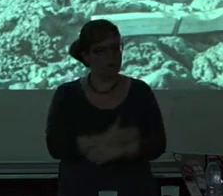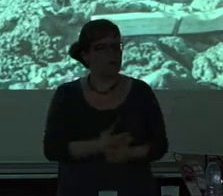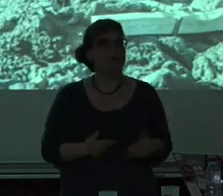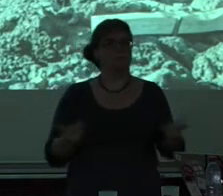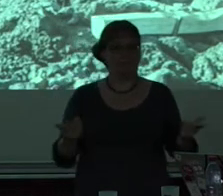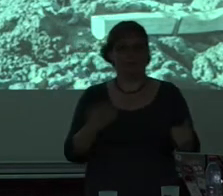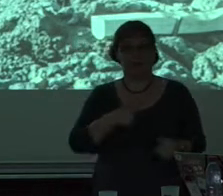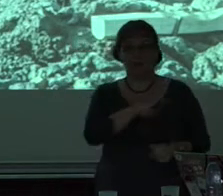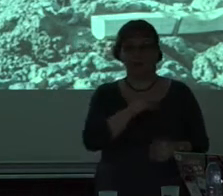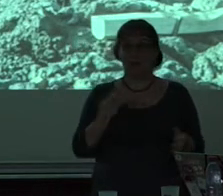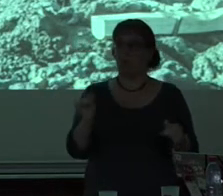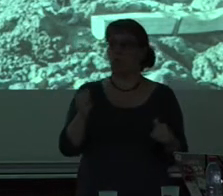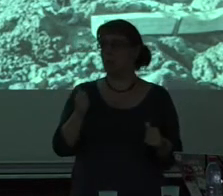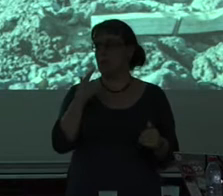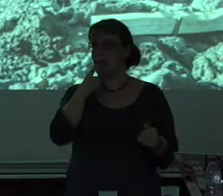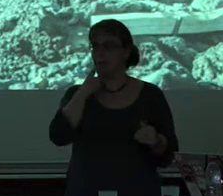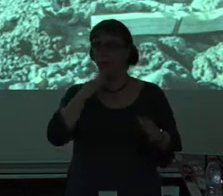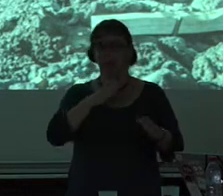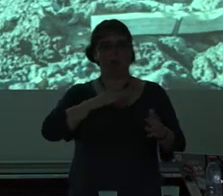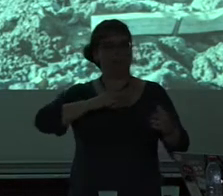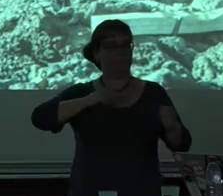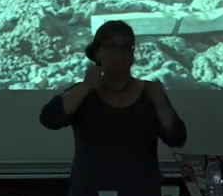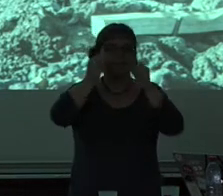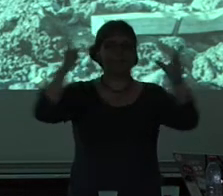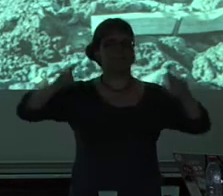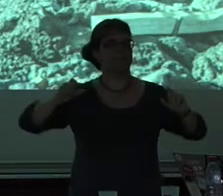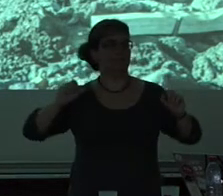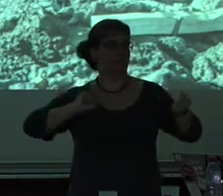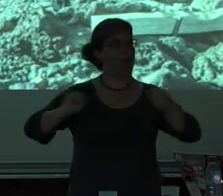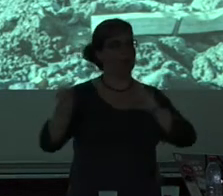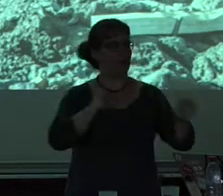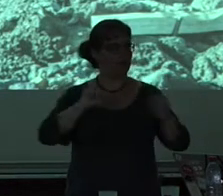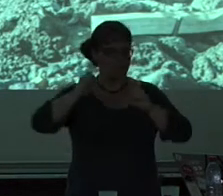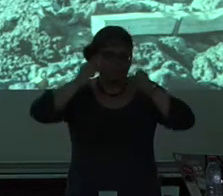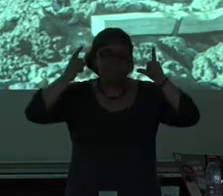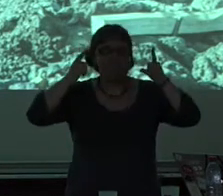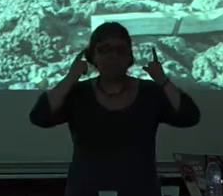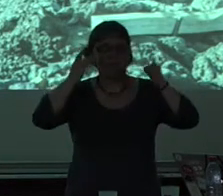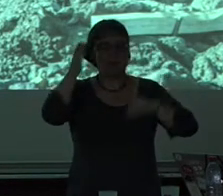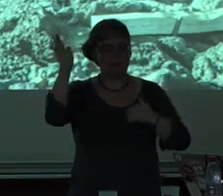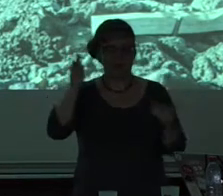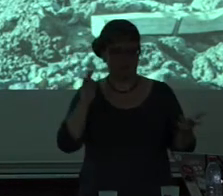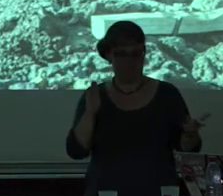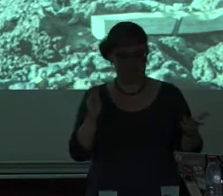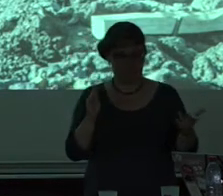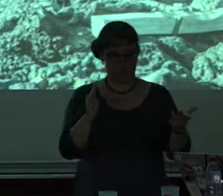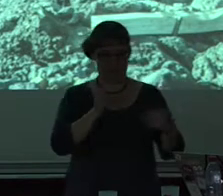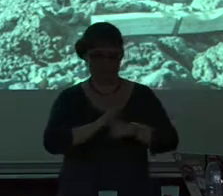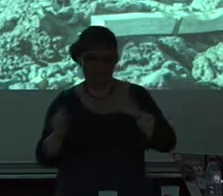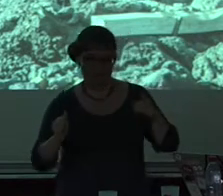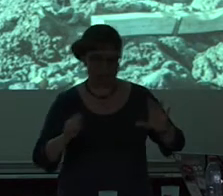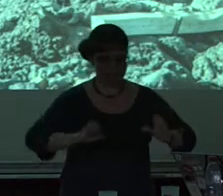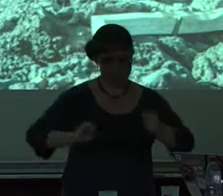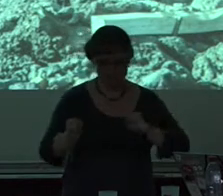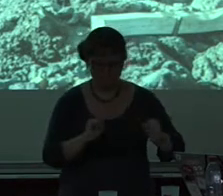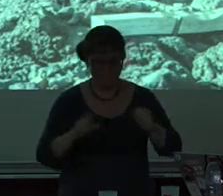Déjà parce que vous êtes actif. Quand vous êtes dans l'action, vous vous souvenez de ce que vous avez fait. Quand vous créez une vidéo,